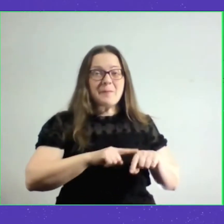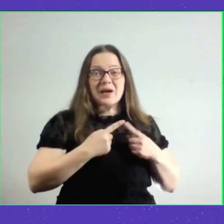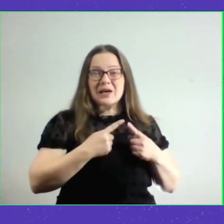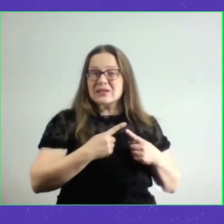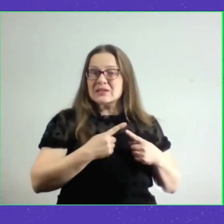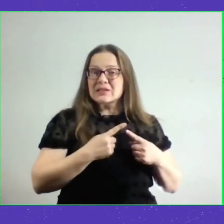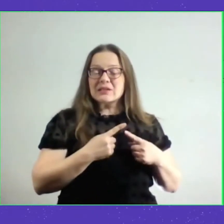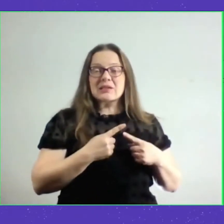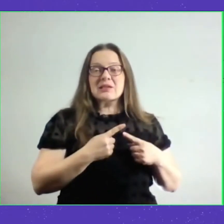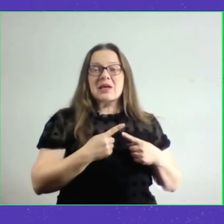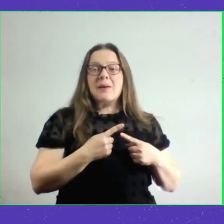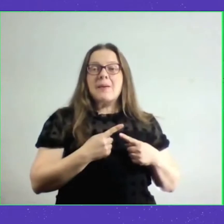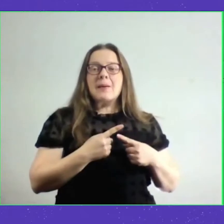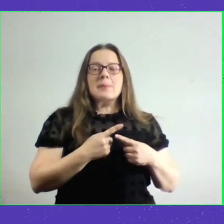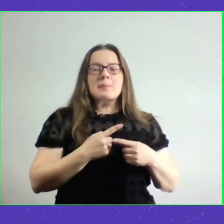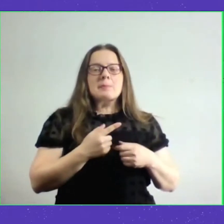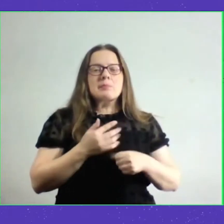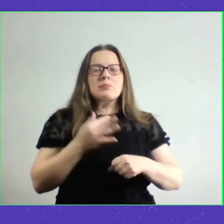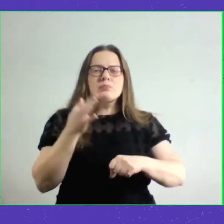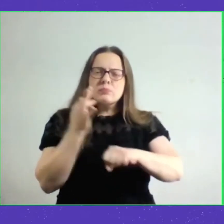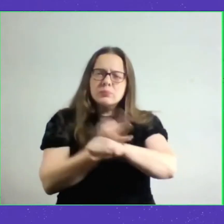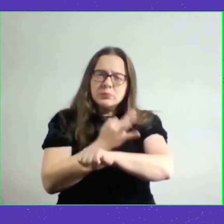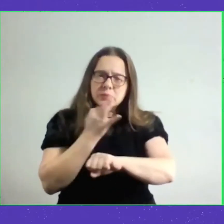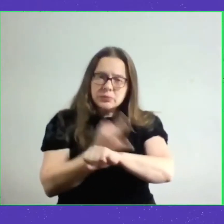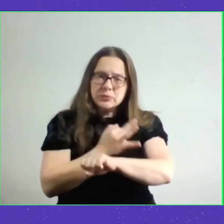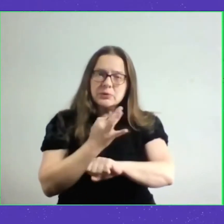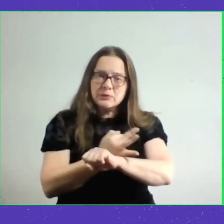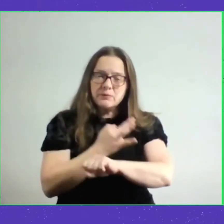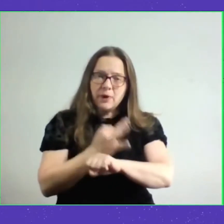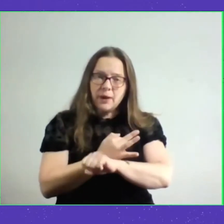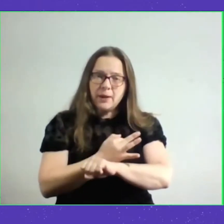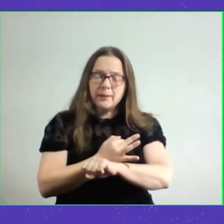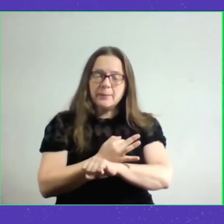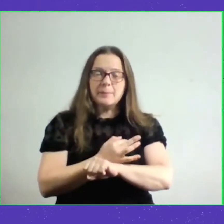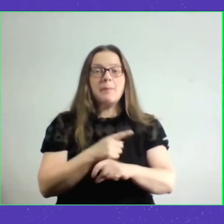A palavra não é para nos desanimar, é para nos encorajar.